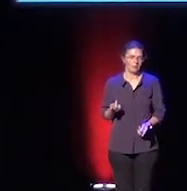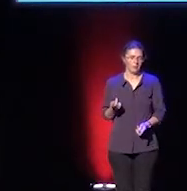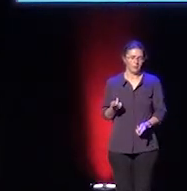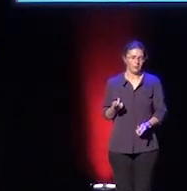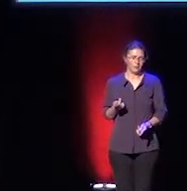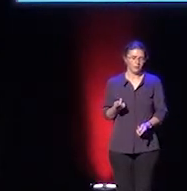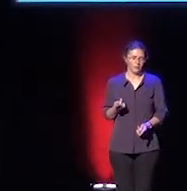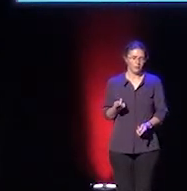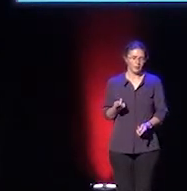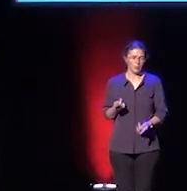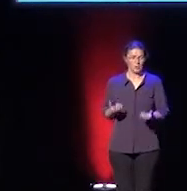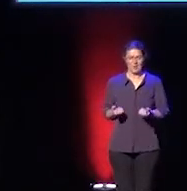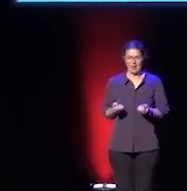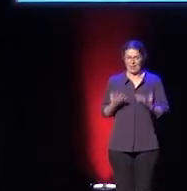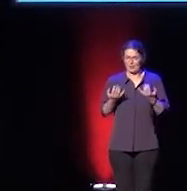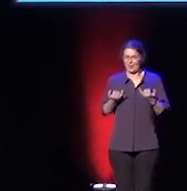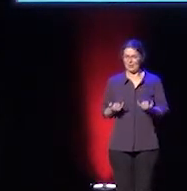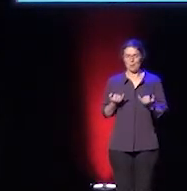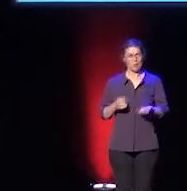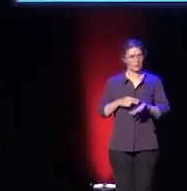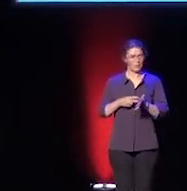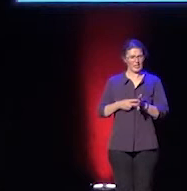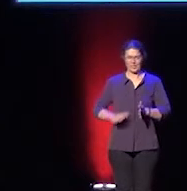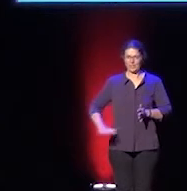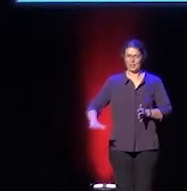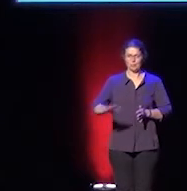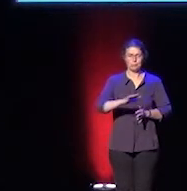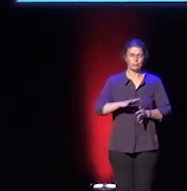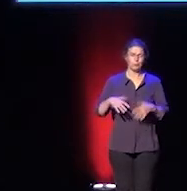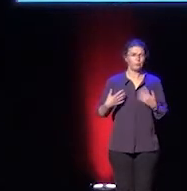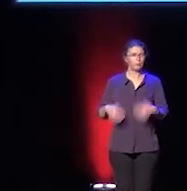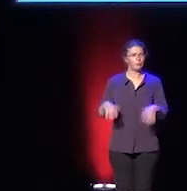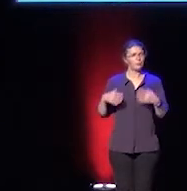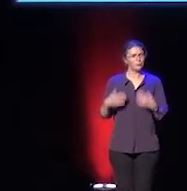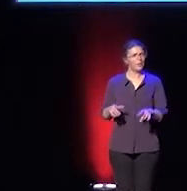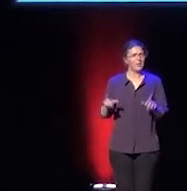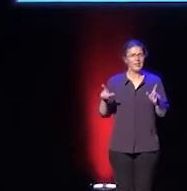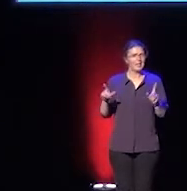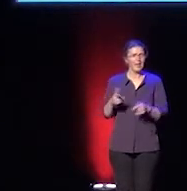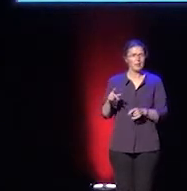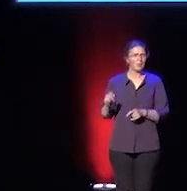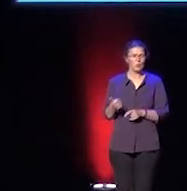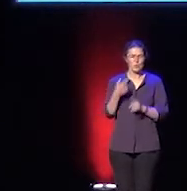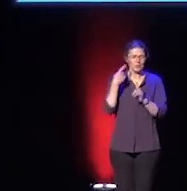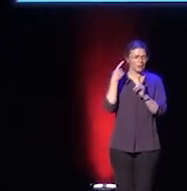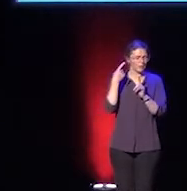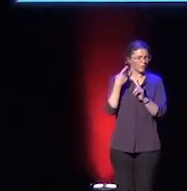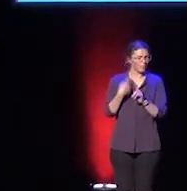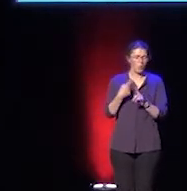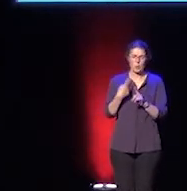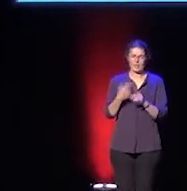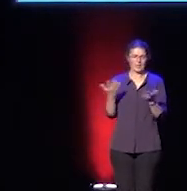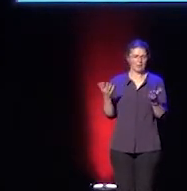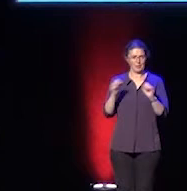sich so aktuell in der politischen Landschaft zeigt, ist auch kein besonders positiv